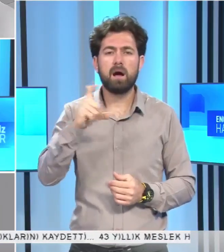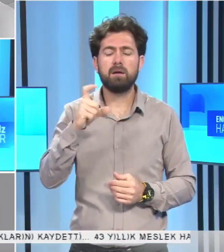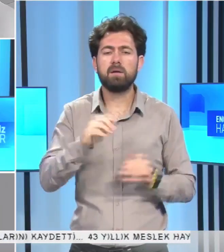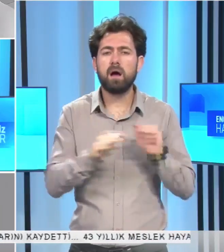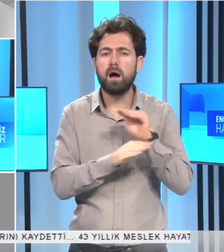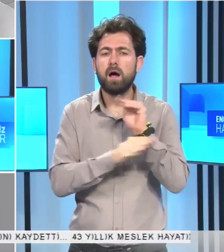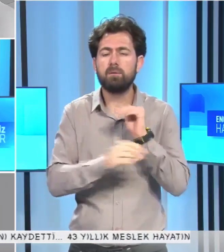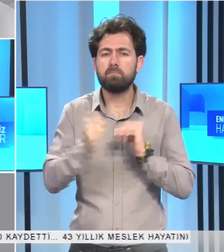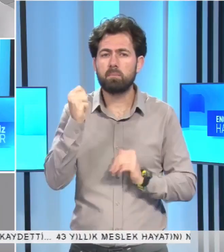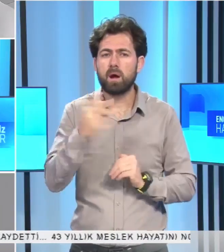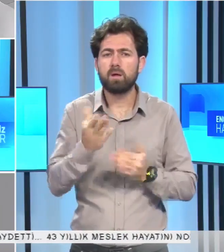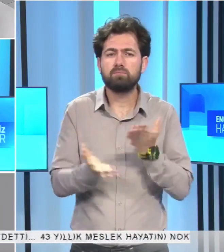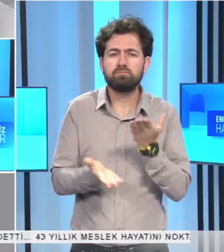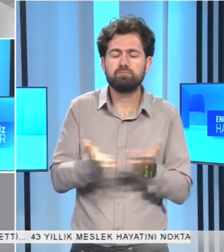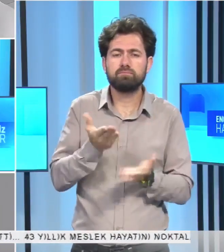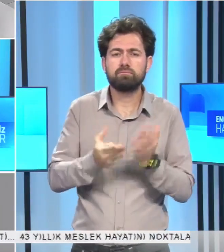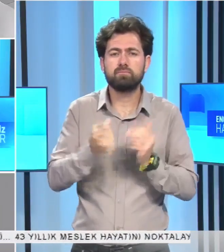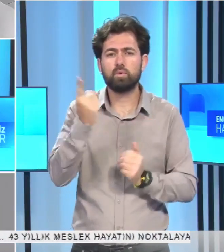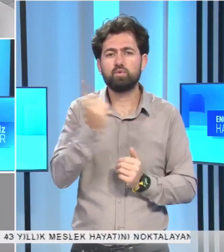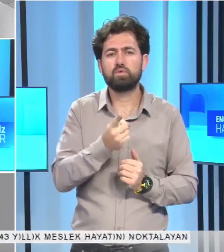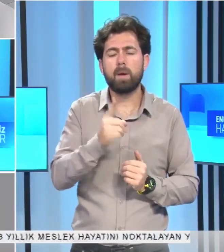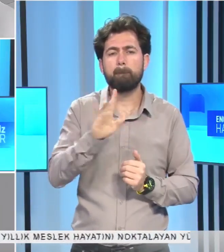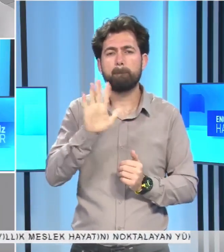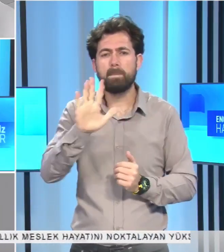Nisan ayı hayat pahalılığı oranı